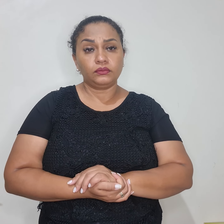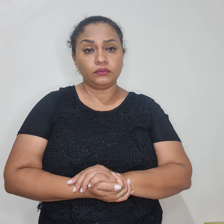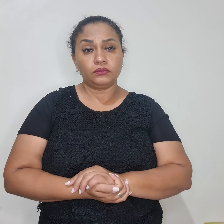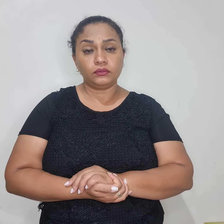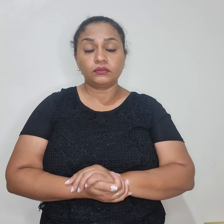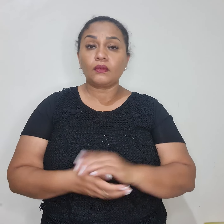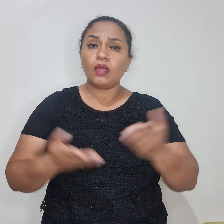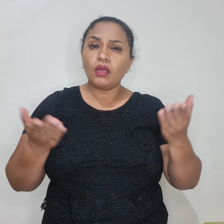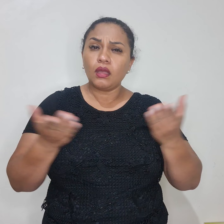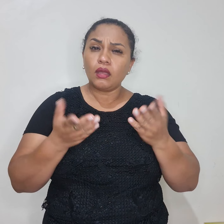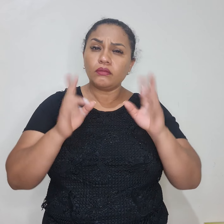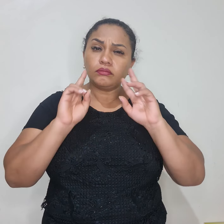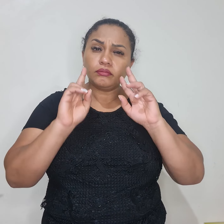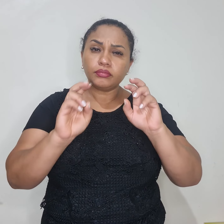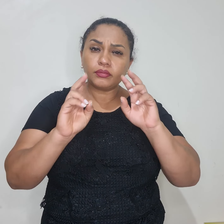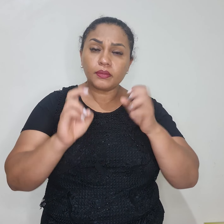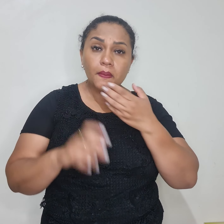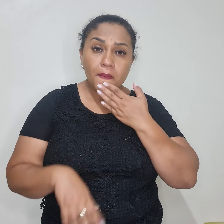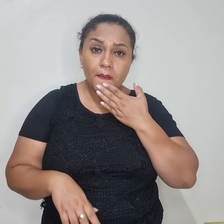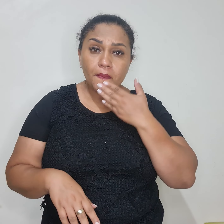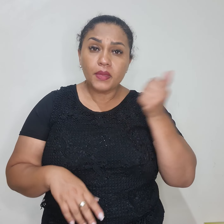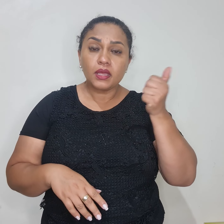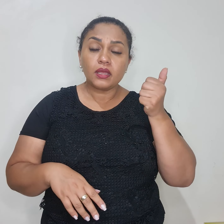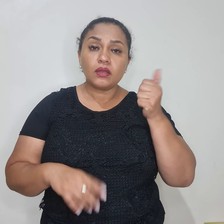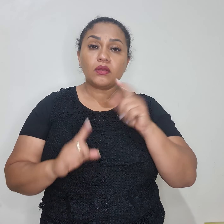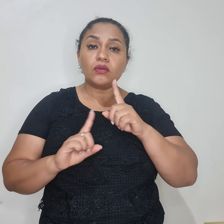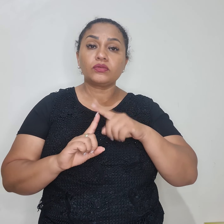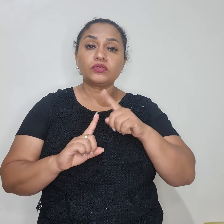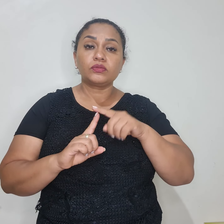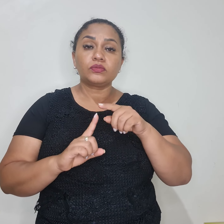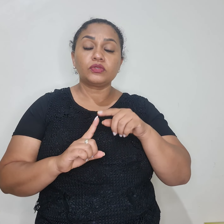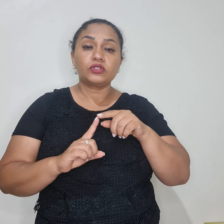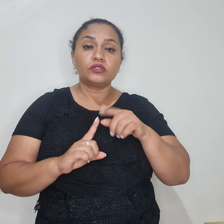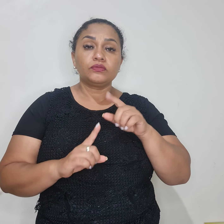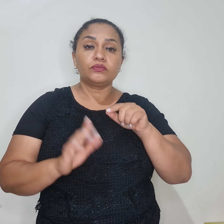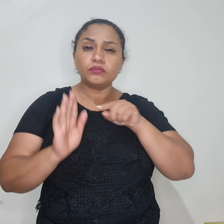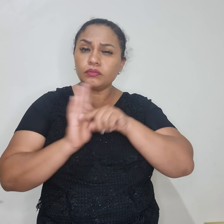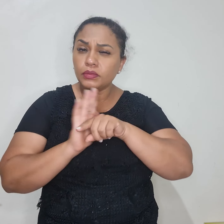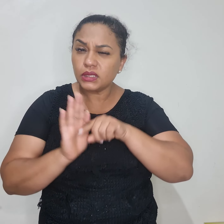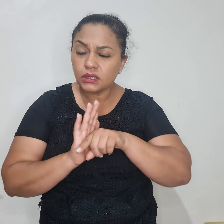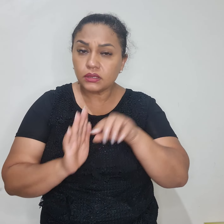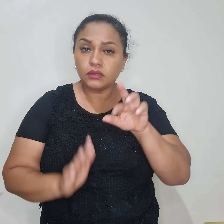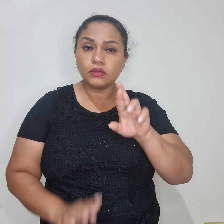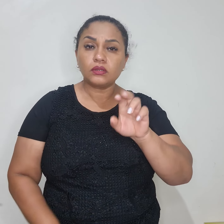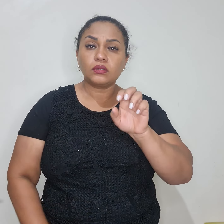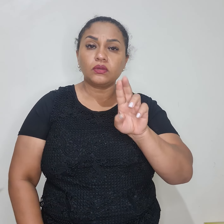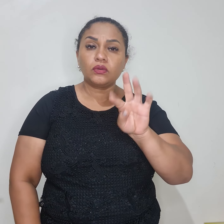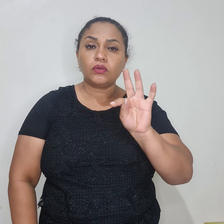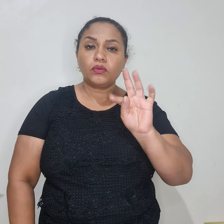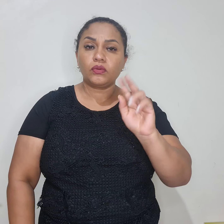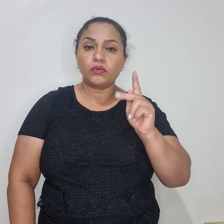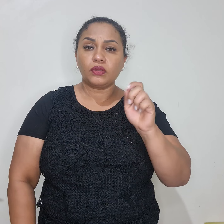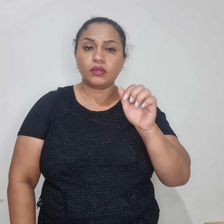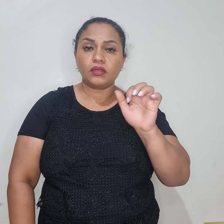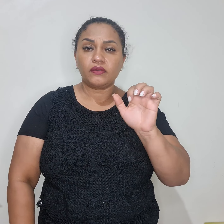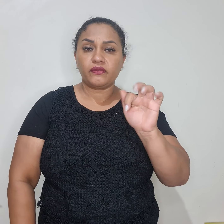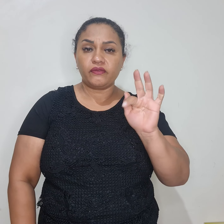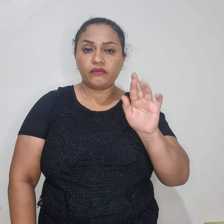Vamos observar melhor o modelo de Rutherford. O átomo, portanto, ele possui carga positiva e neutra no núcleo, e